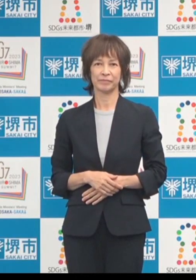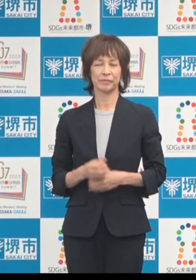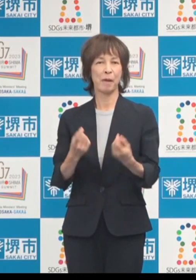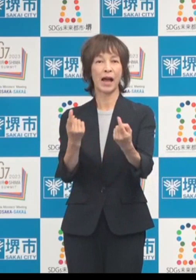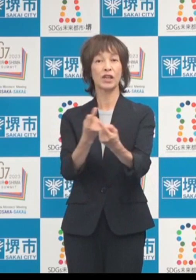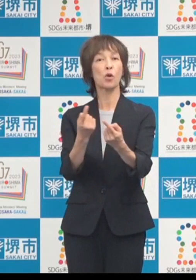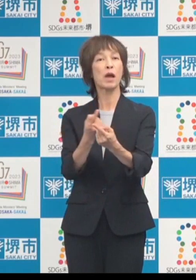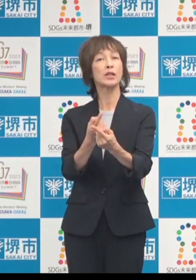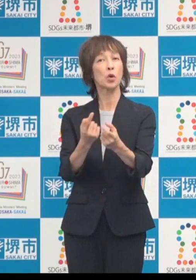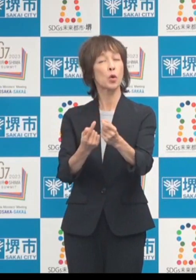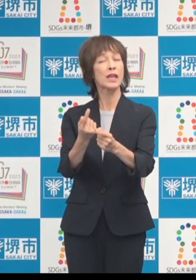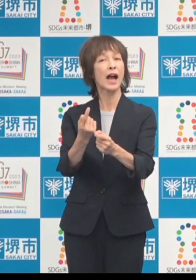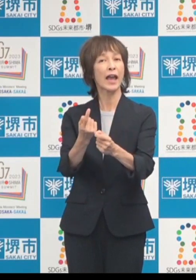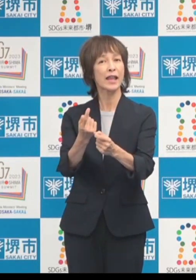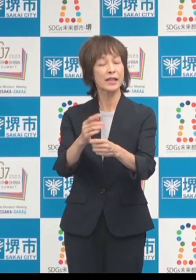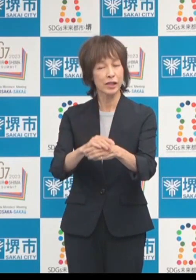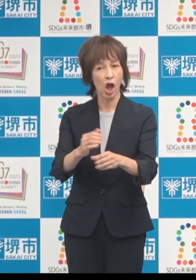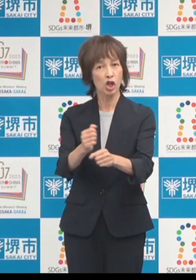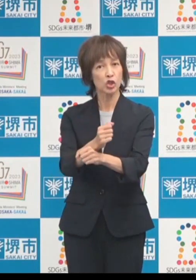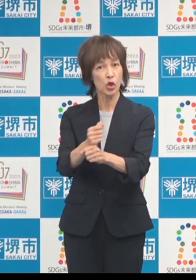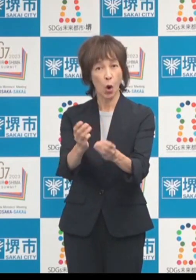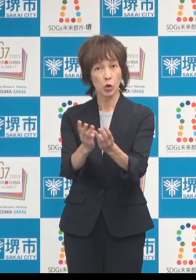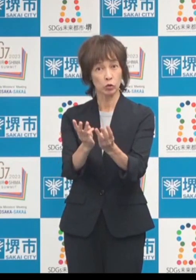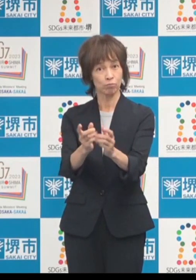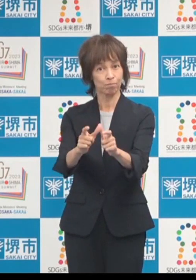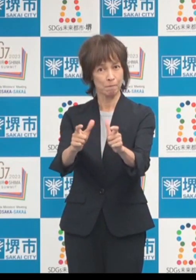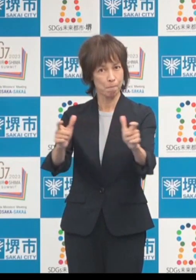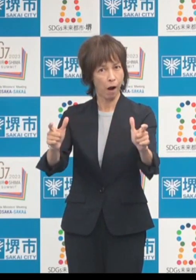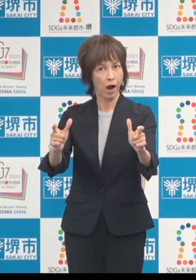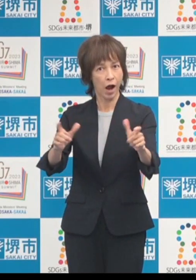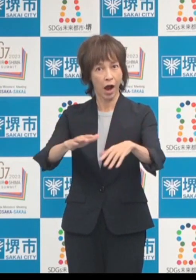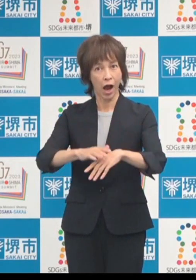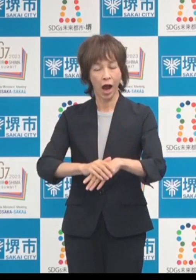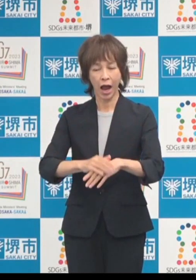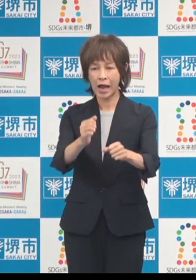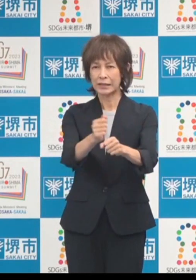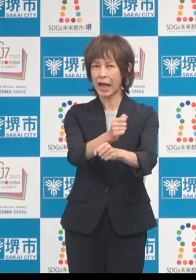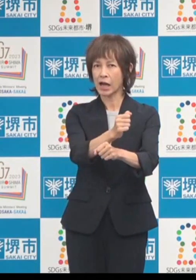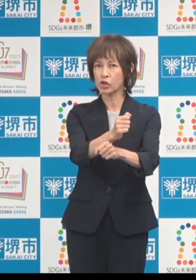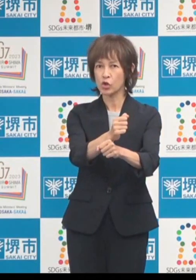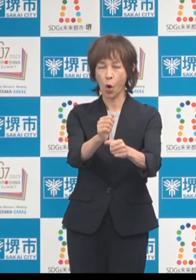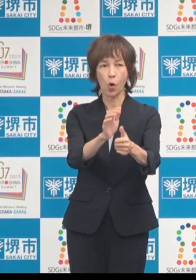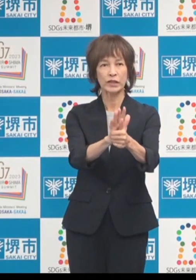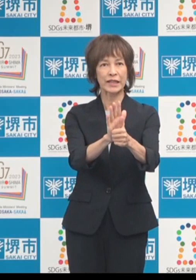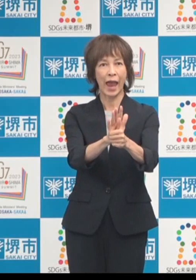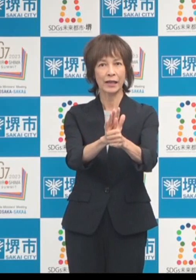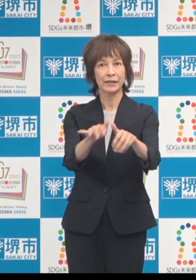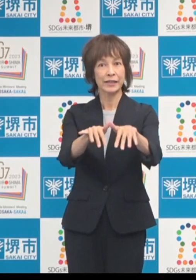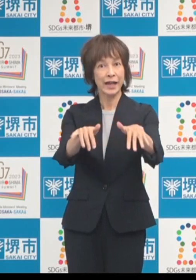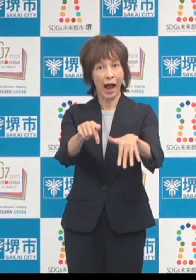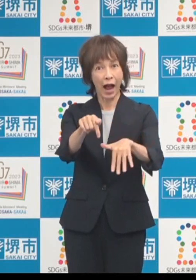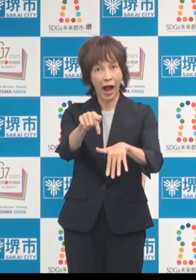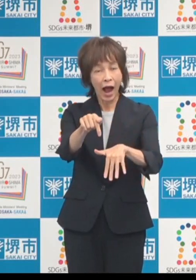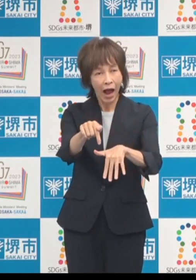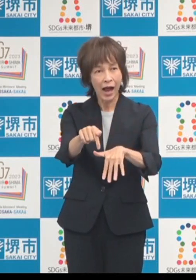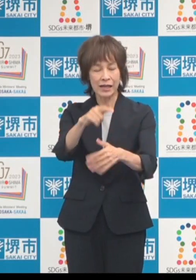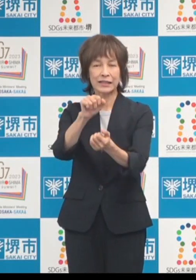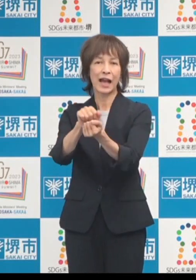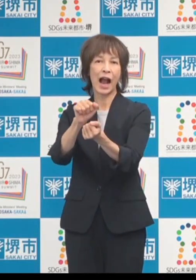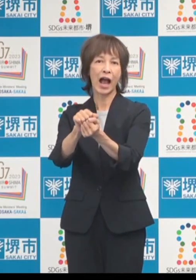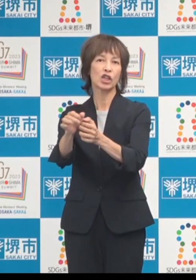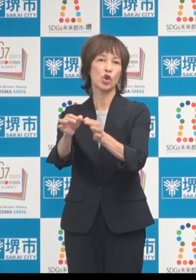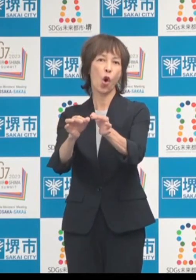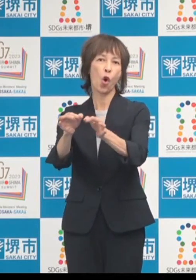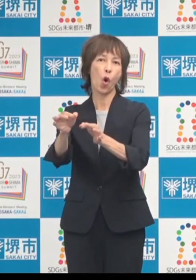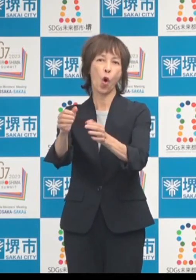出につながる事業数を掲げていまして、特に産業支援機関、堺商工会議所でありまし